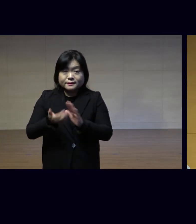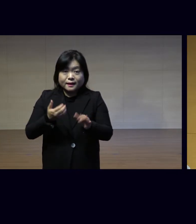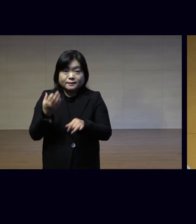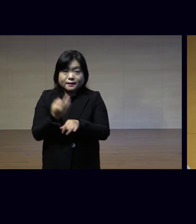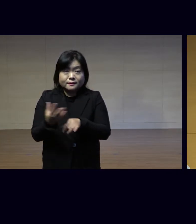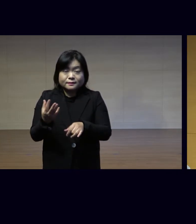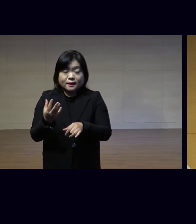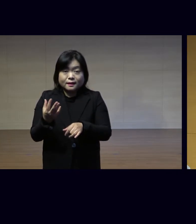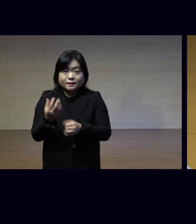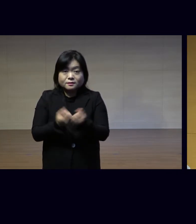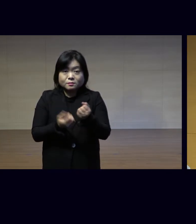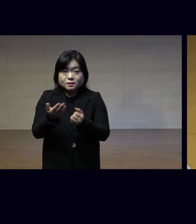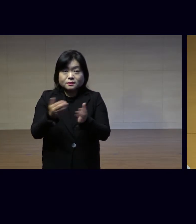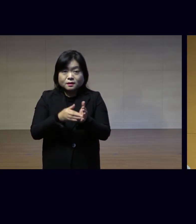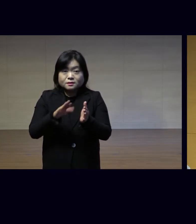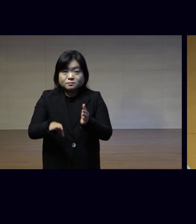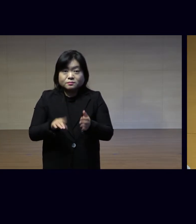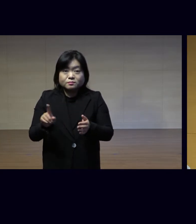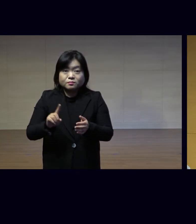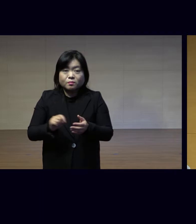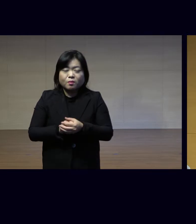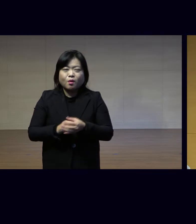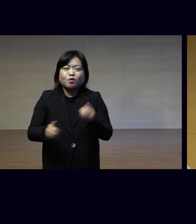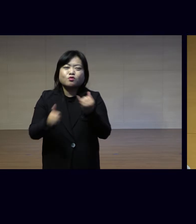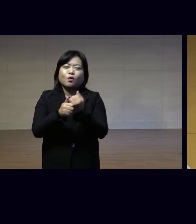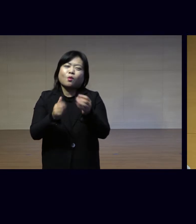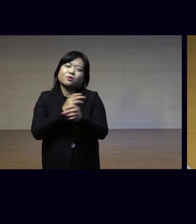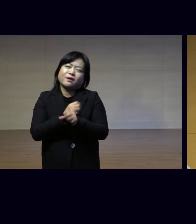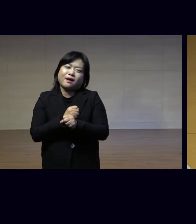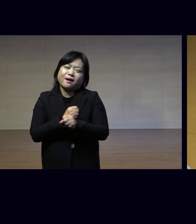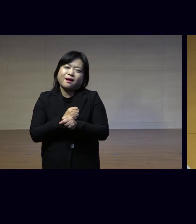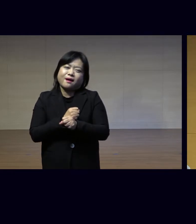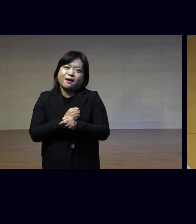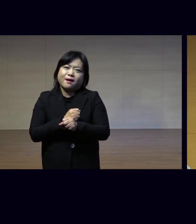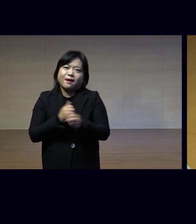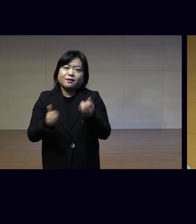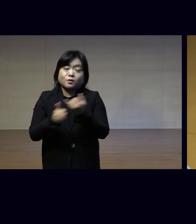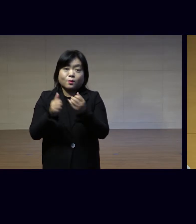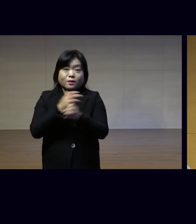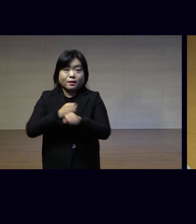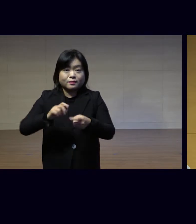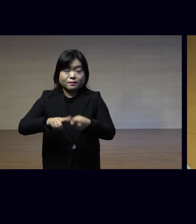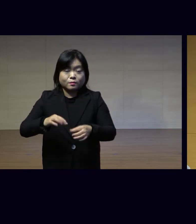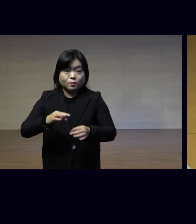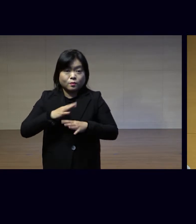말씀드린 그 에반젤리스타 부인 결혼 계약에서 전 굉장히 깜짝 놀랐어요.